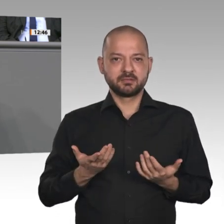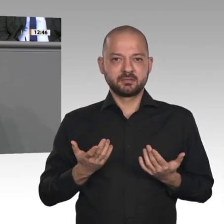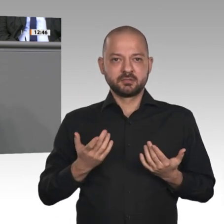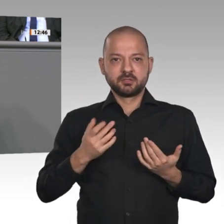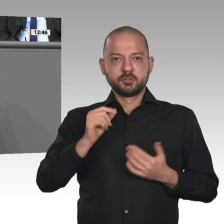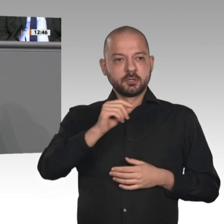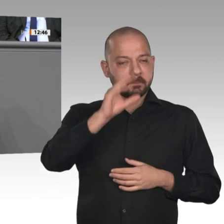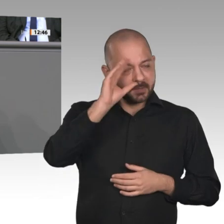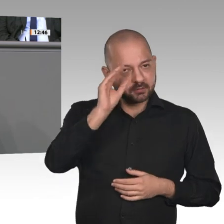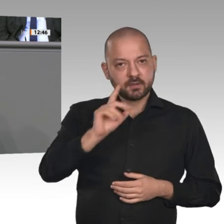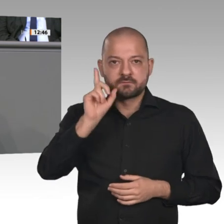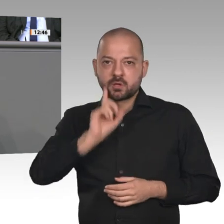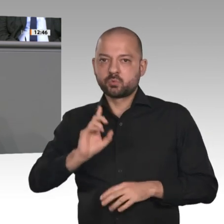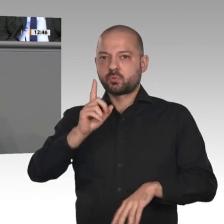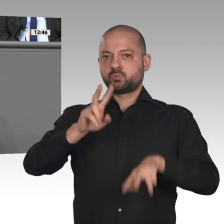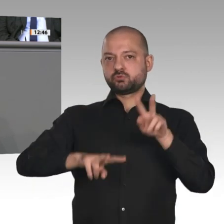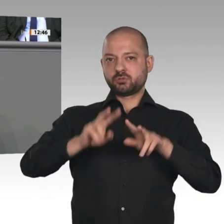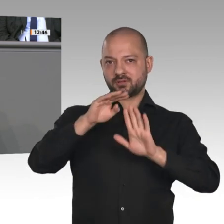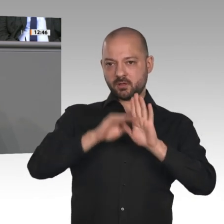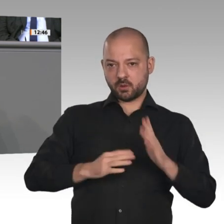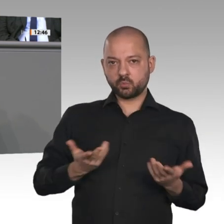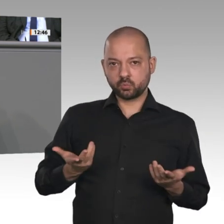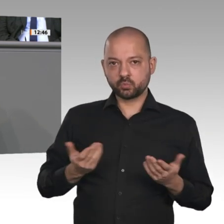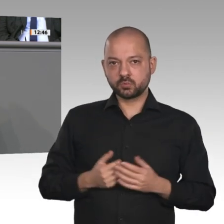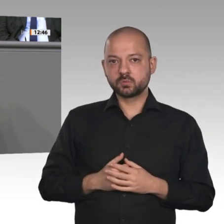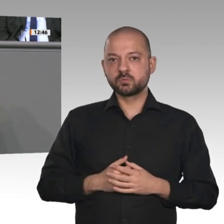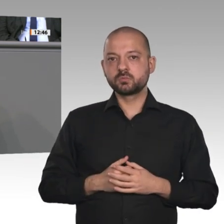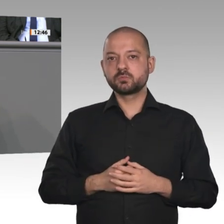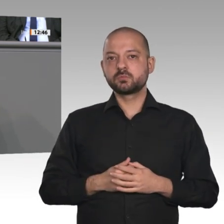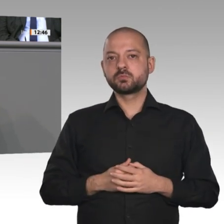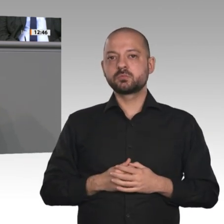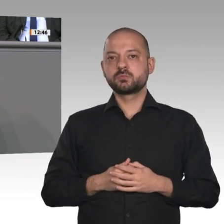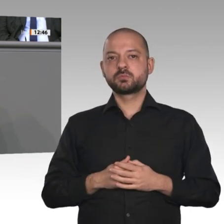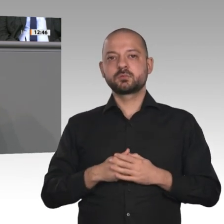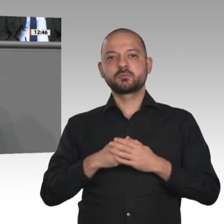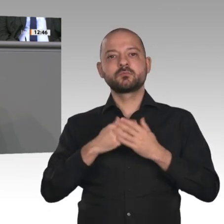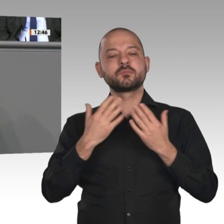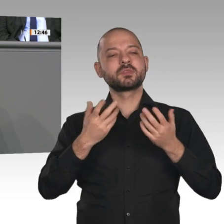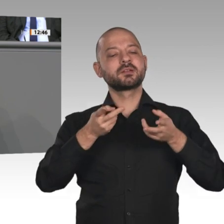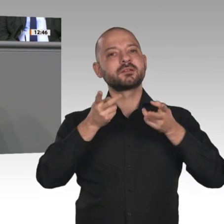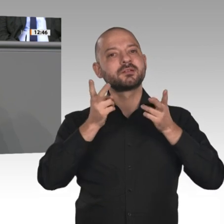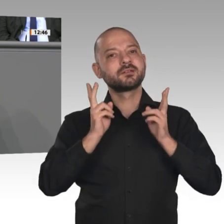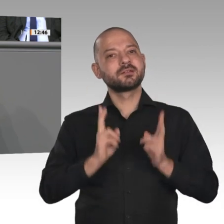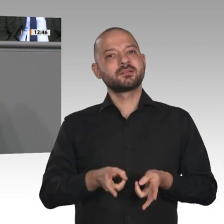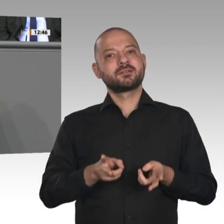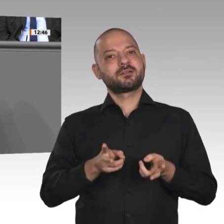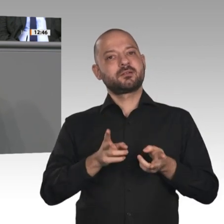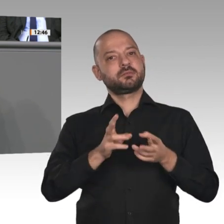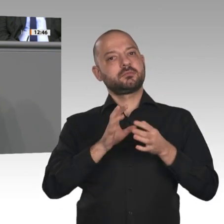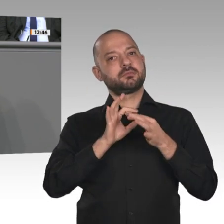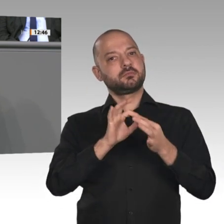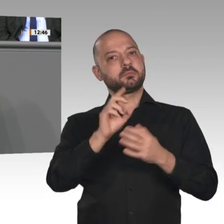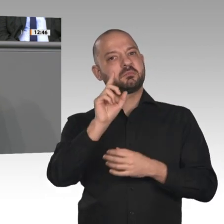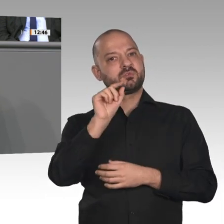der Ausbürgerung nämlich, dass Abkömmlinge im Sinne des Grundgesetzes die ehelichen und legitimierten Kinder und